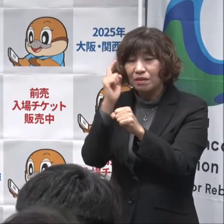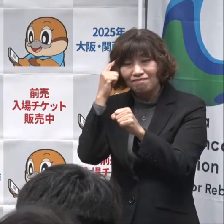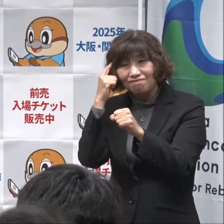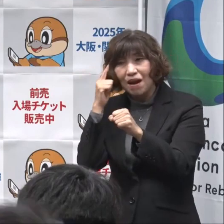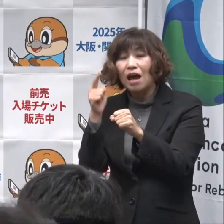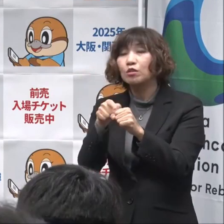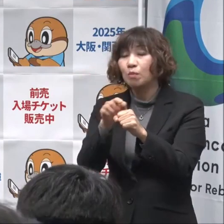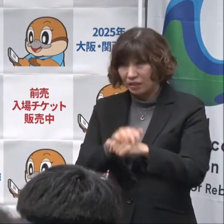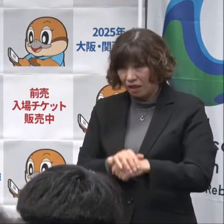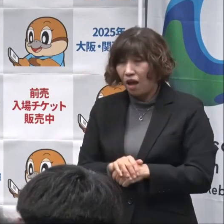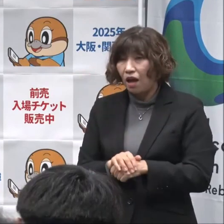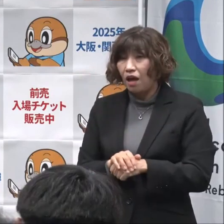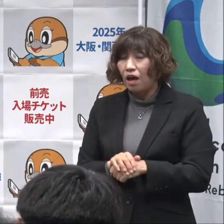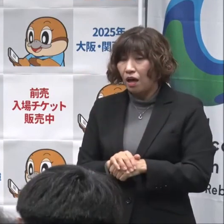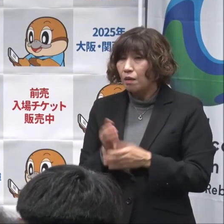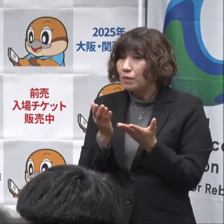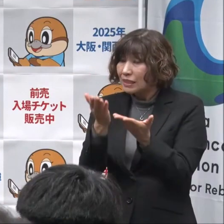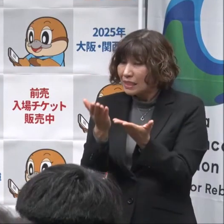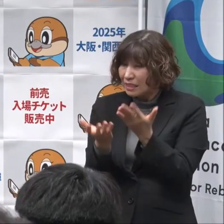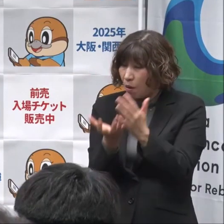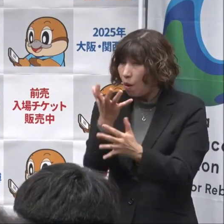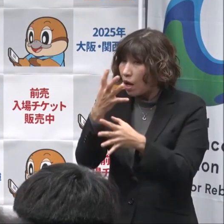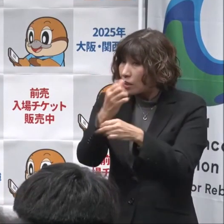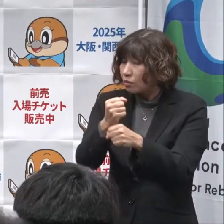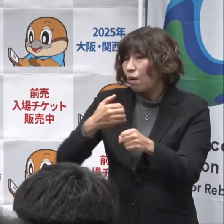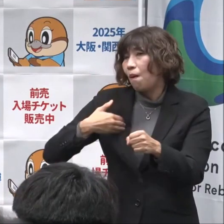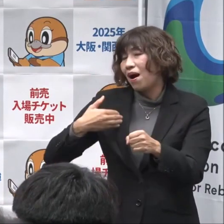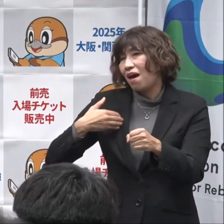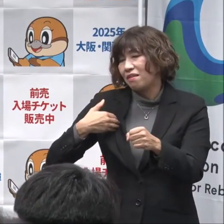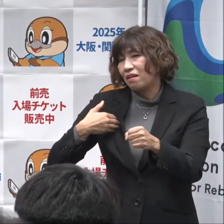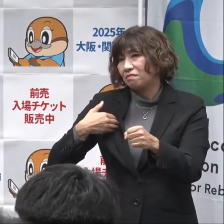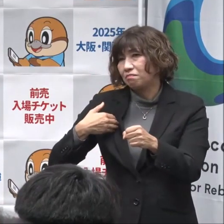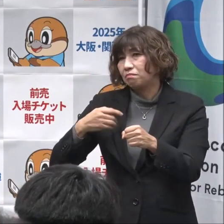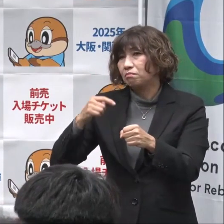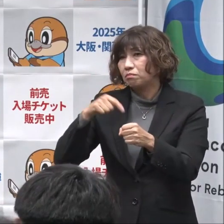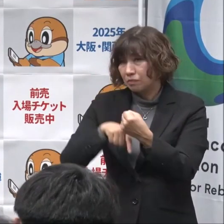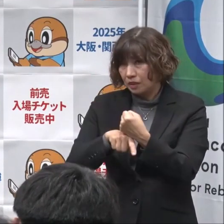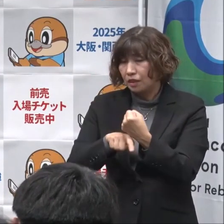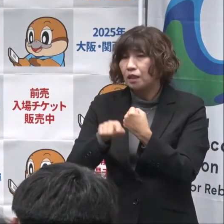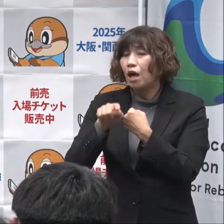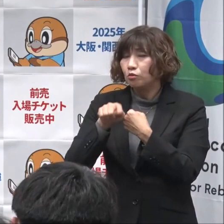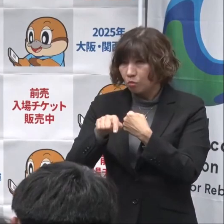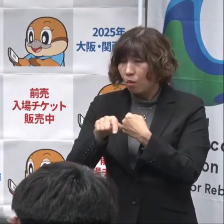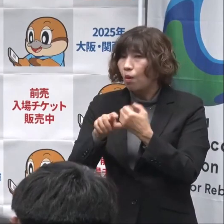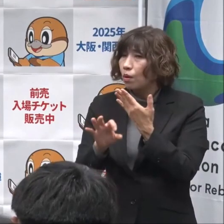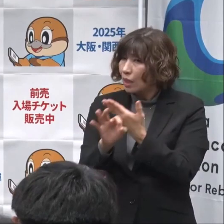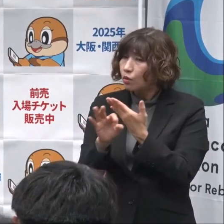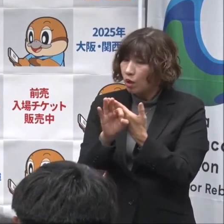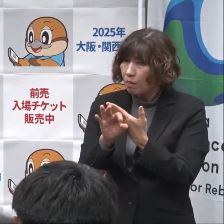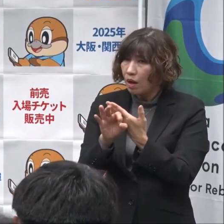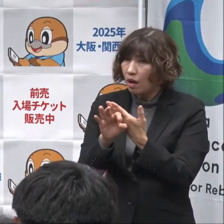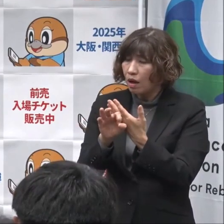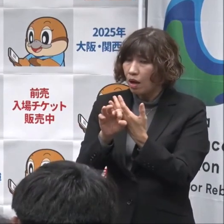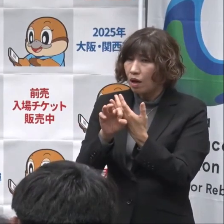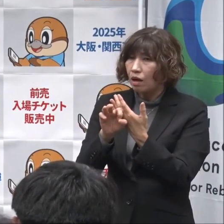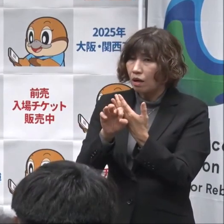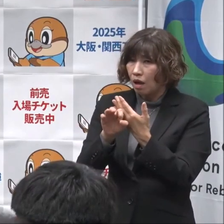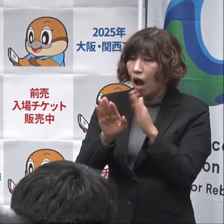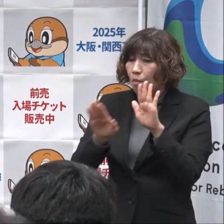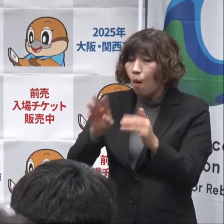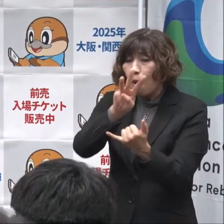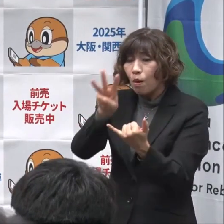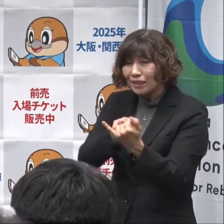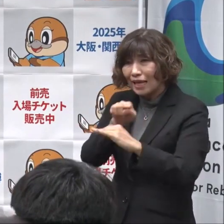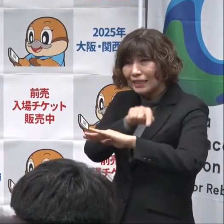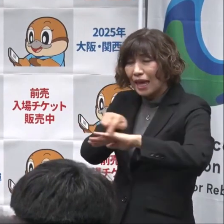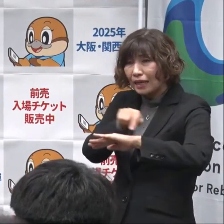ってましたけど、これおそらく知事の考えとしてアウトプットとして防災計画の見直し等におそらく反映させるべきもの